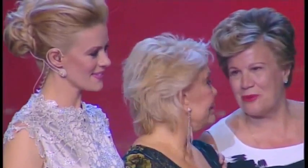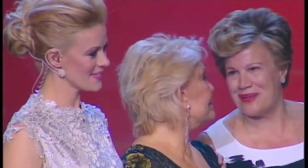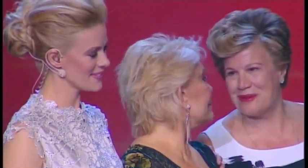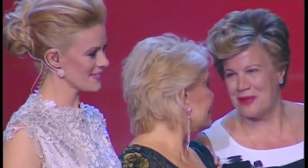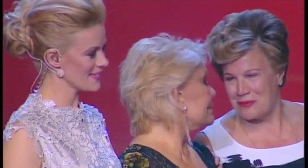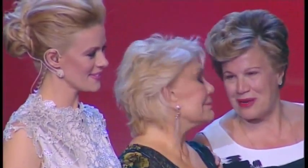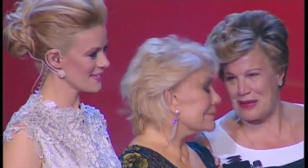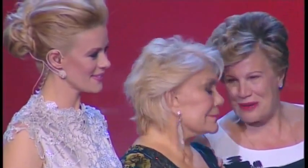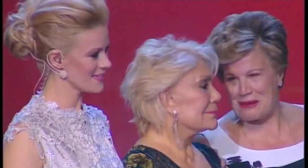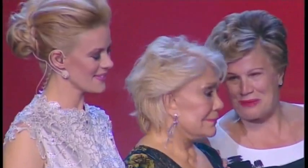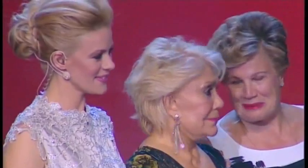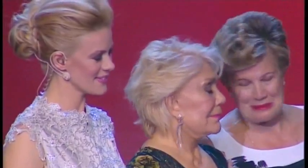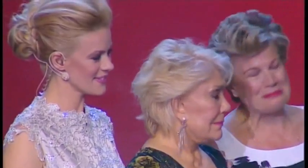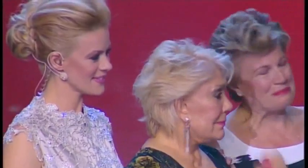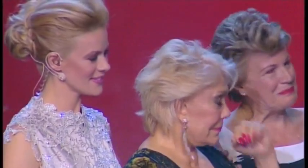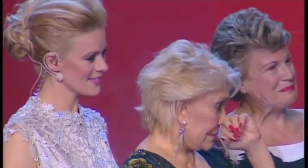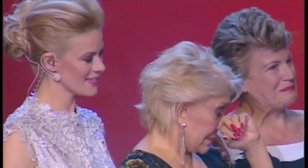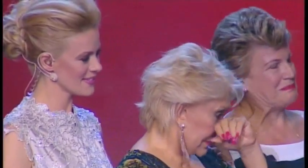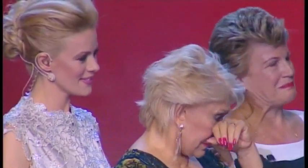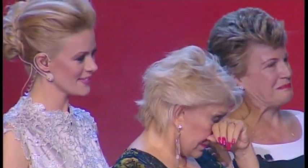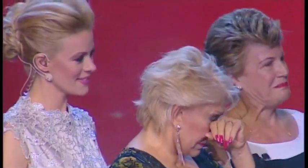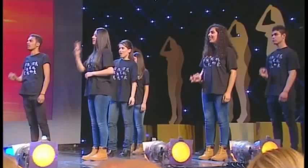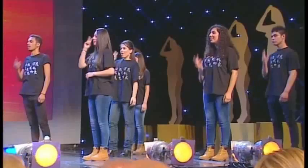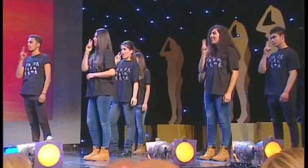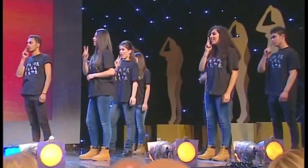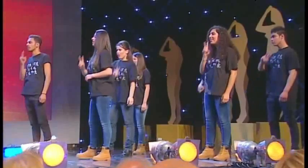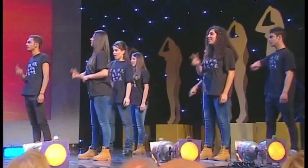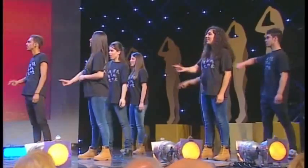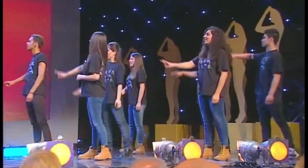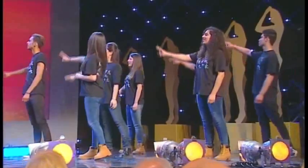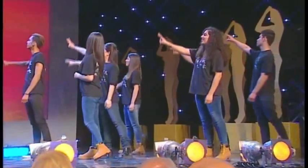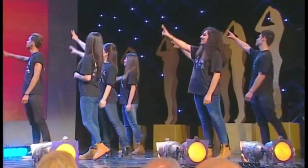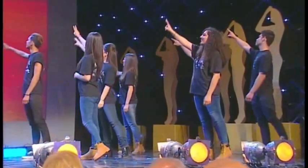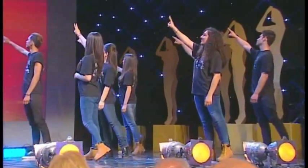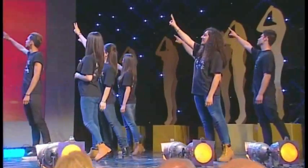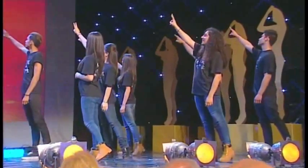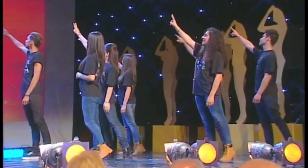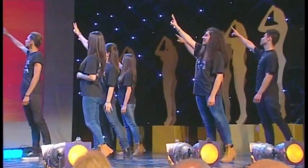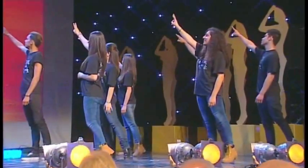Έχω μάθει πάντα να κοιτάω ψηλά.